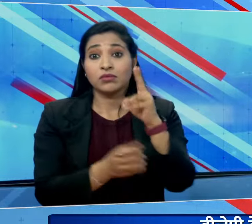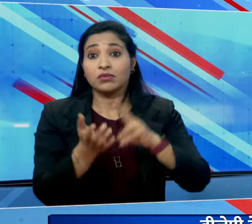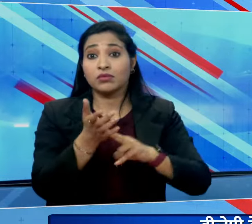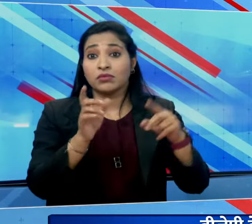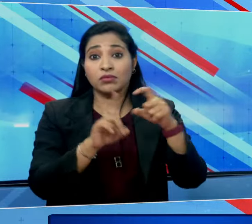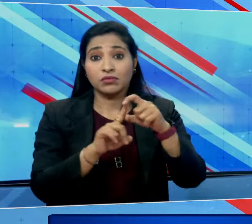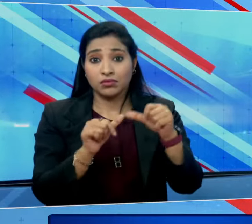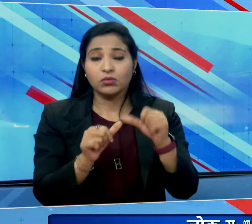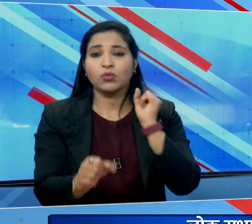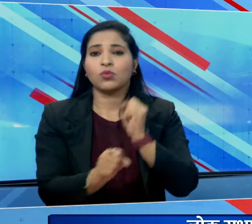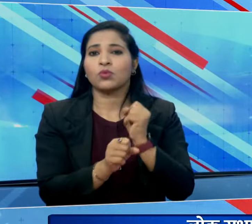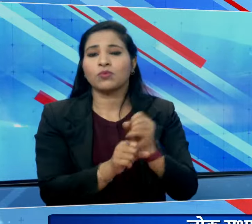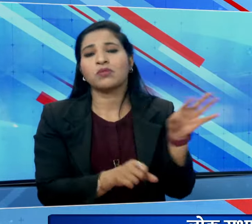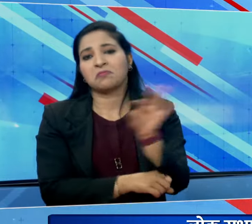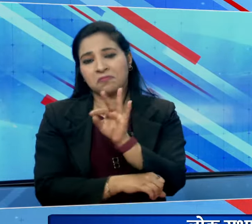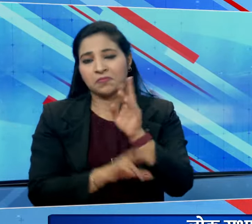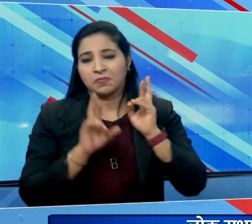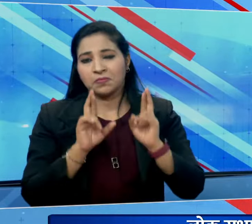की सरकार